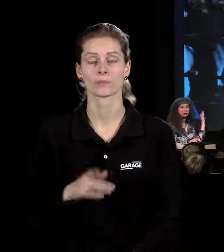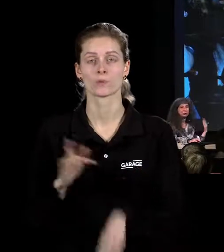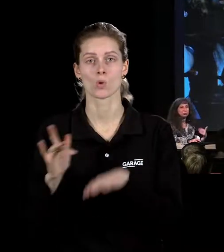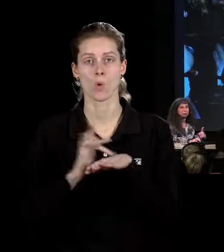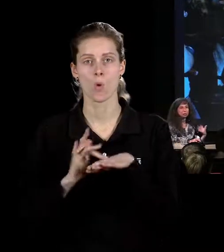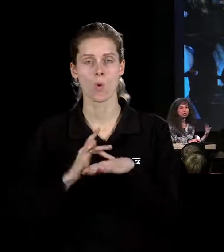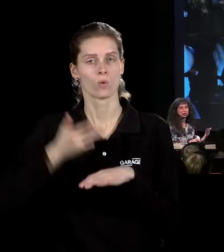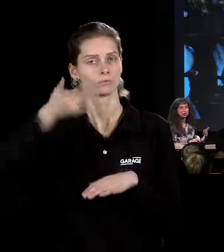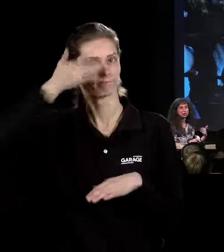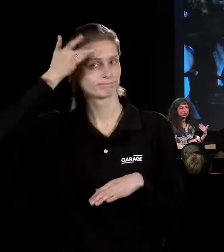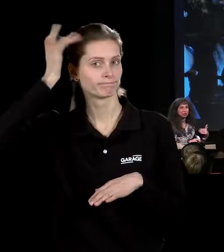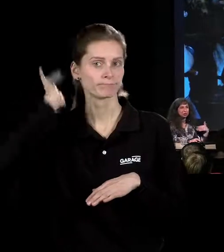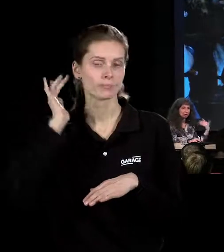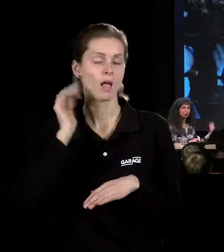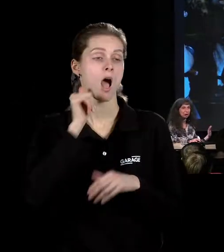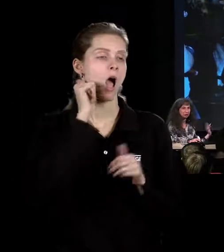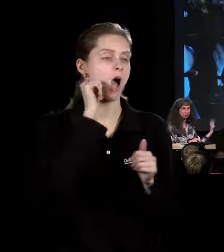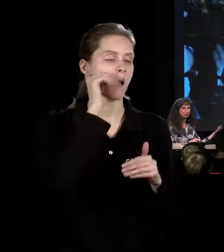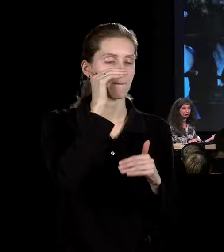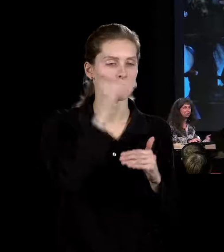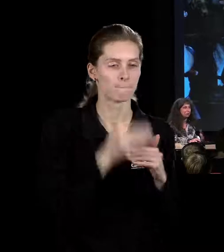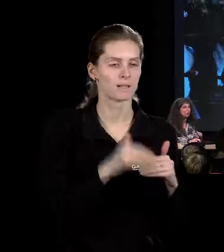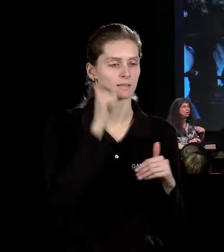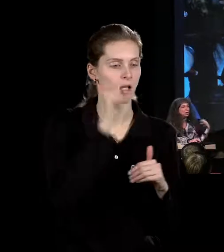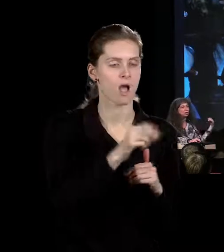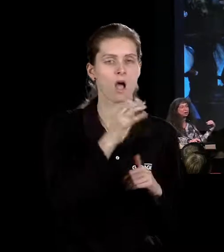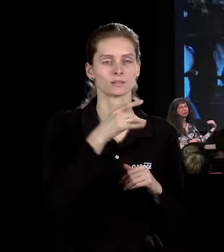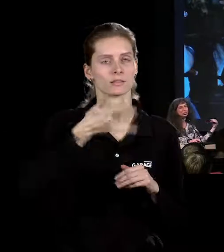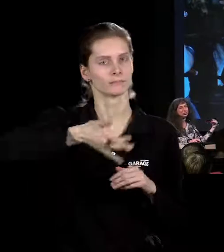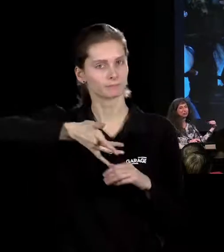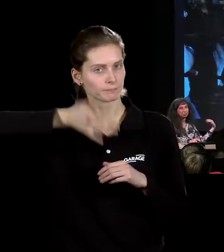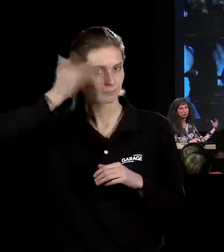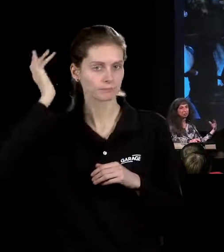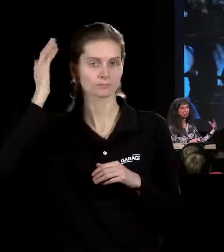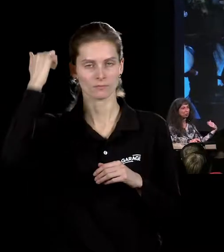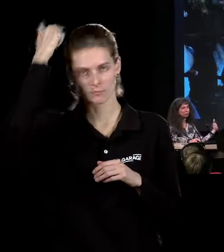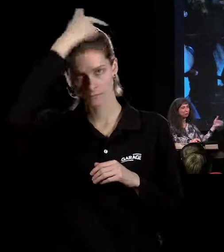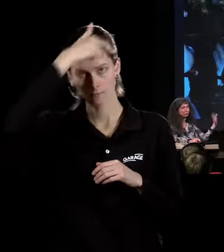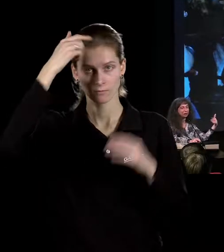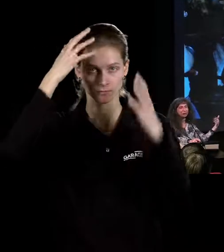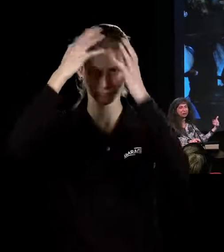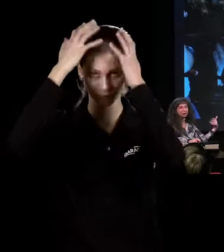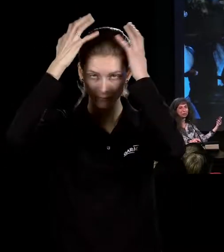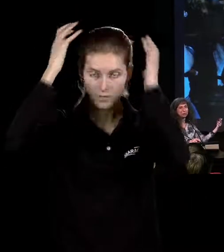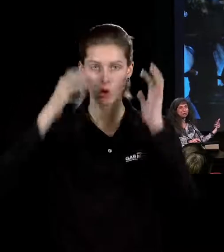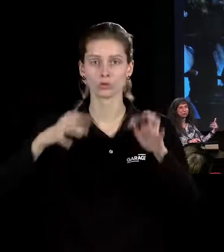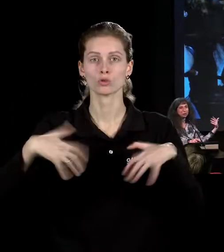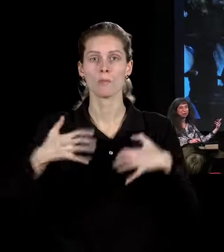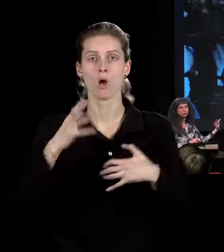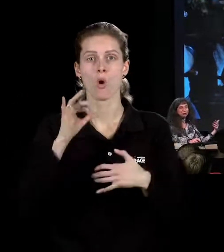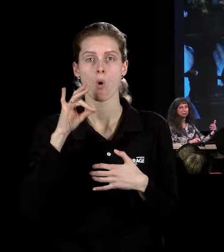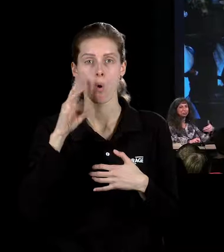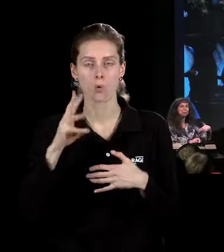обнаженное, с выбритой головой, то, что он перед каждой акцией как ритуально выбривает голову, покрыто собачьим кормом, и опять вот эти самые собаки